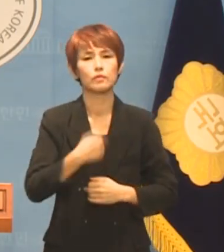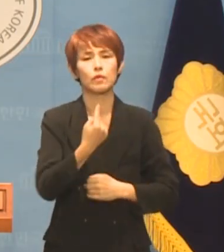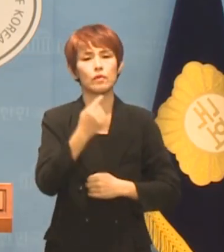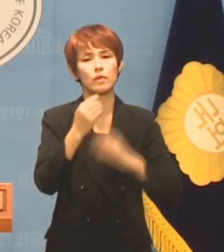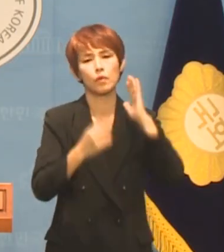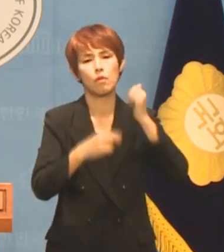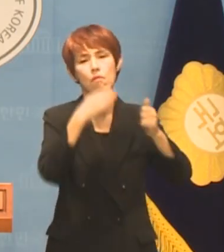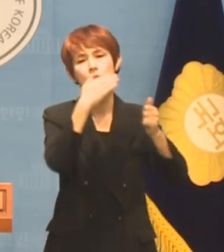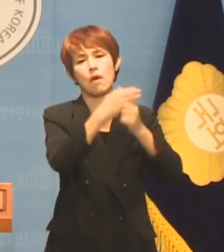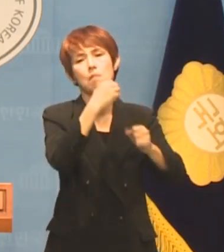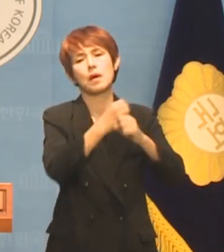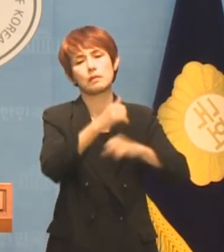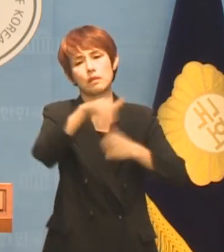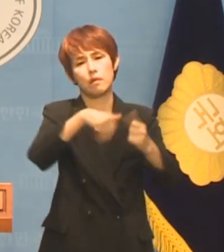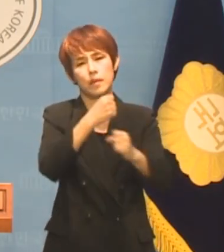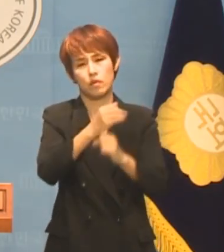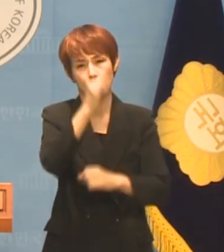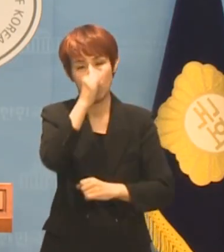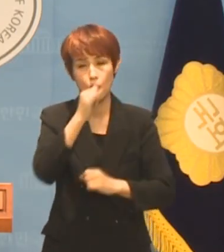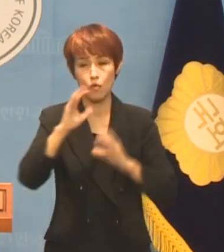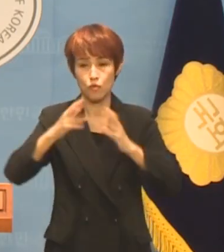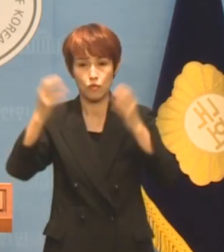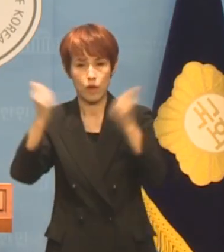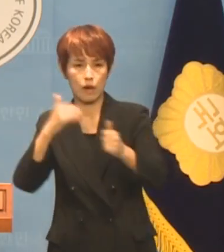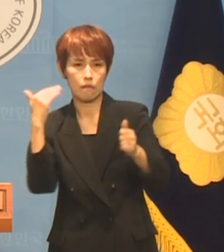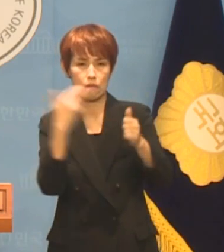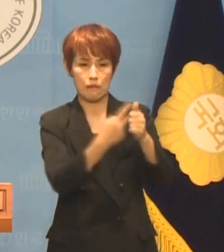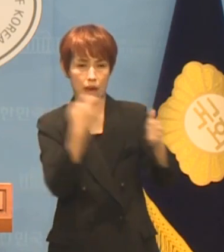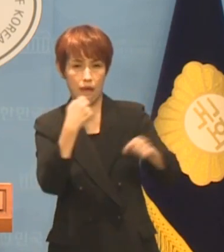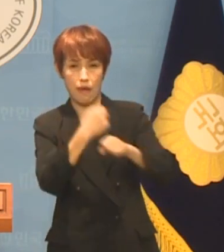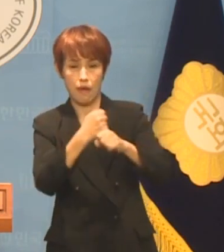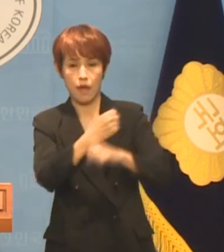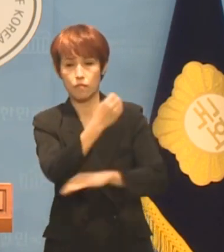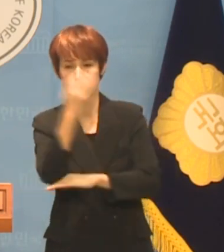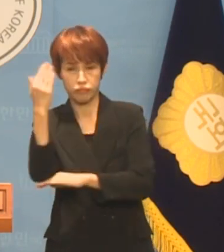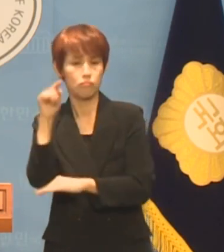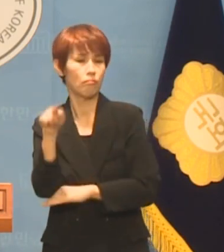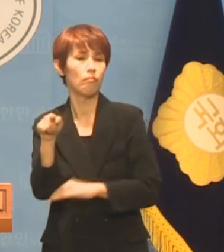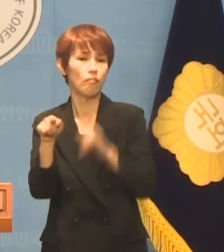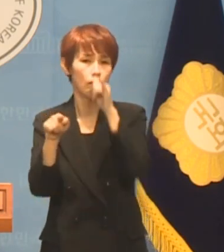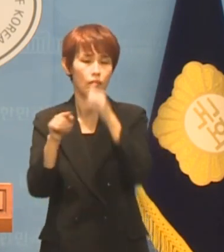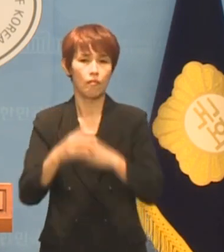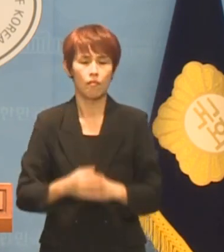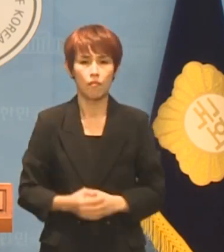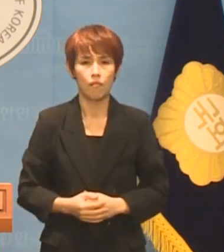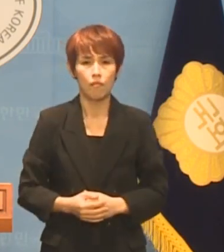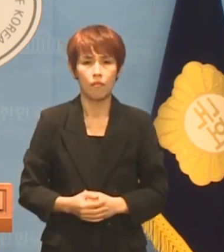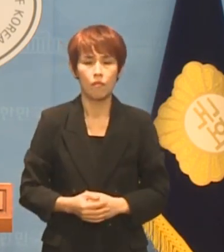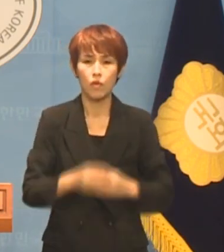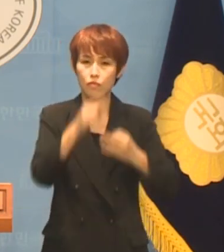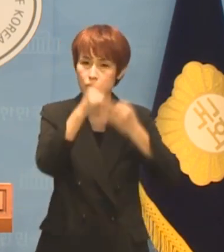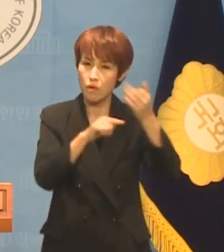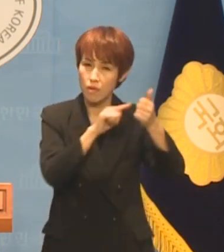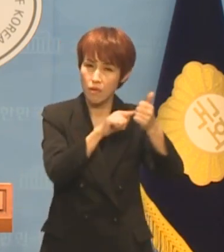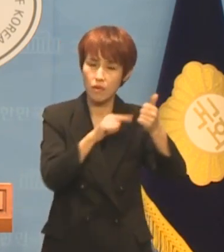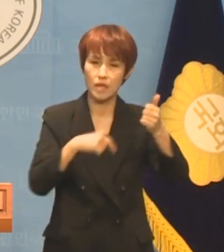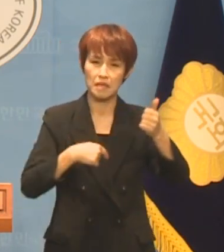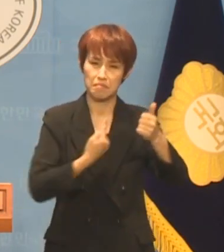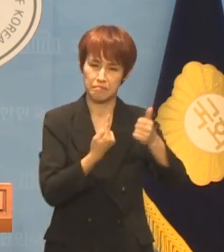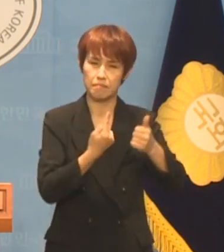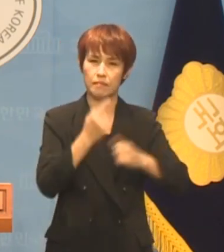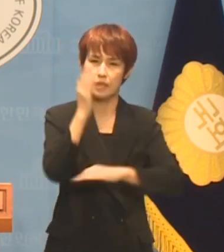하고 국회가 탄핵을 하겠다고 하고 있다고 보도하고 있습니다. 또한 윤석열은 본인의